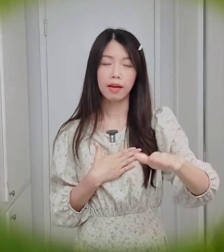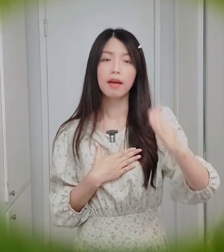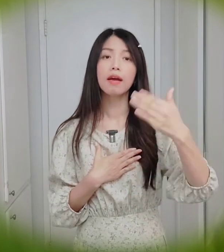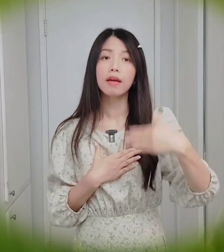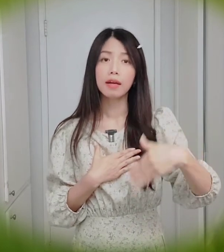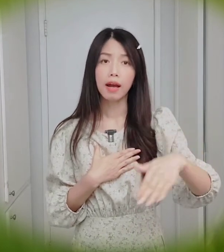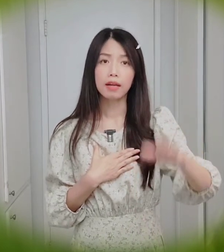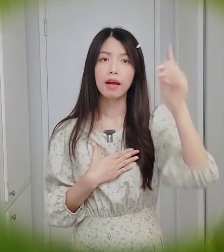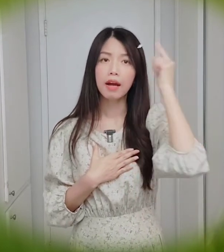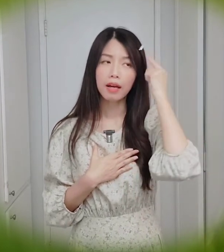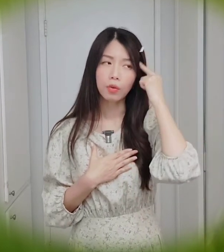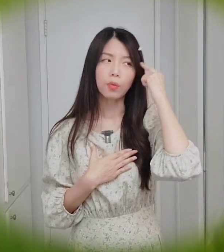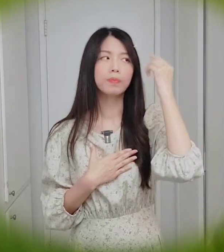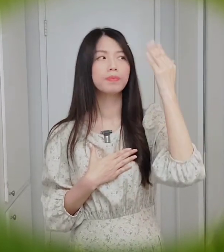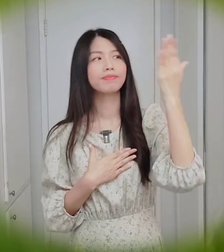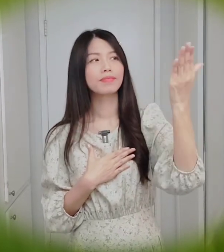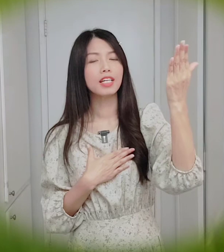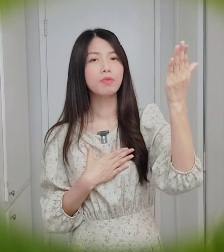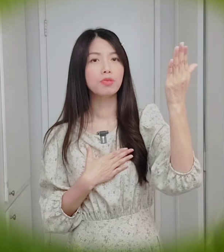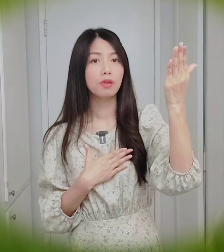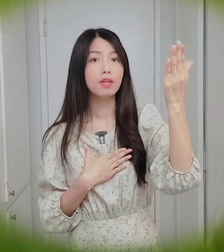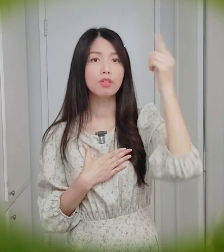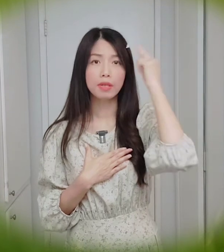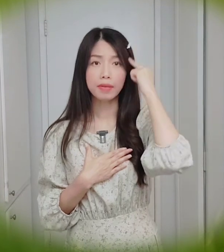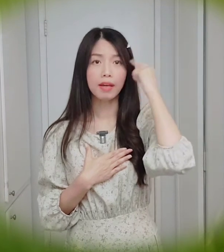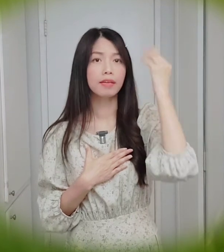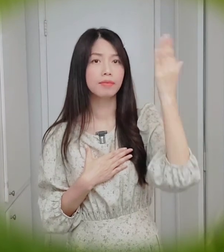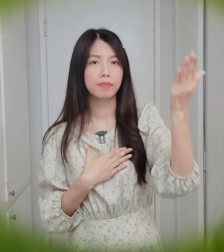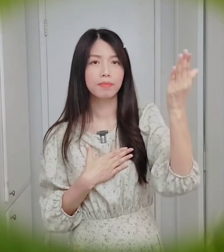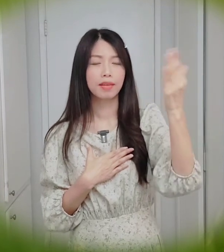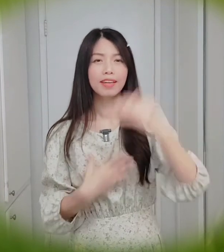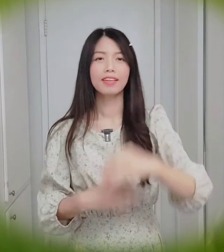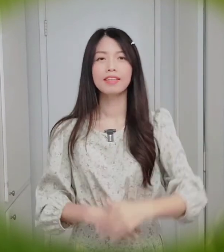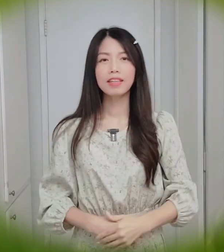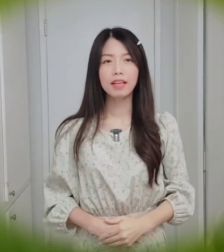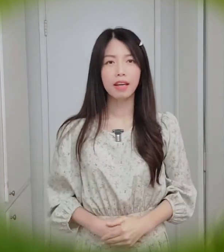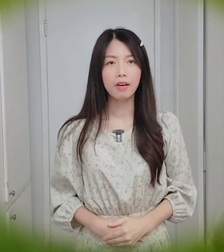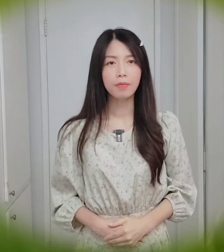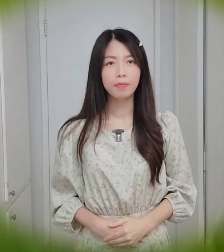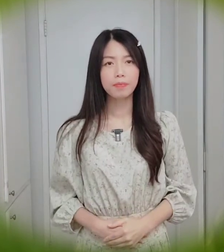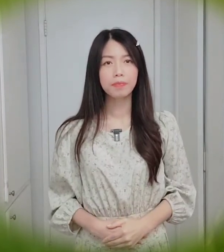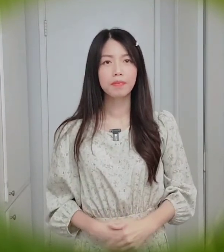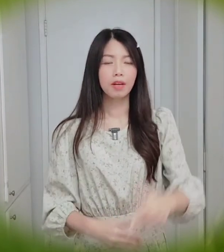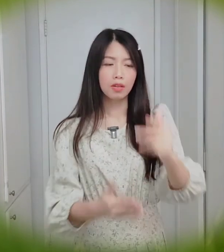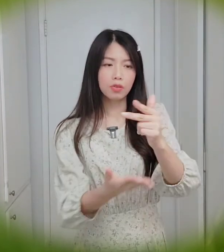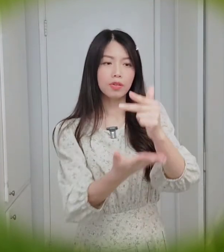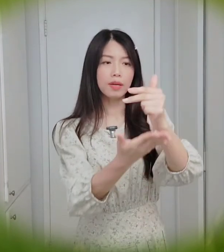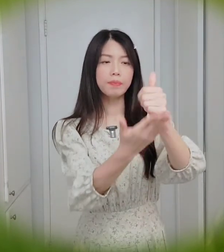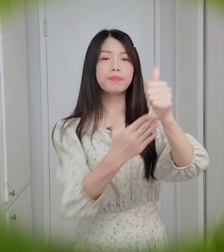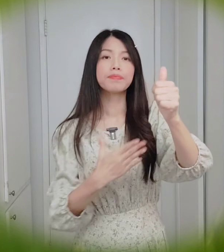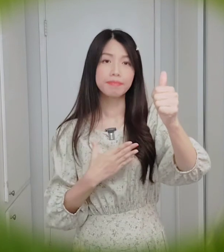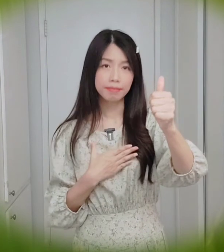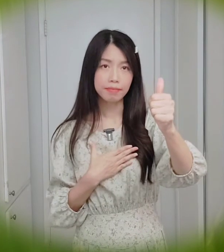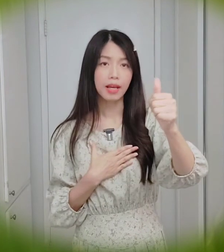가다. 갈까요? 질문 수어를 해주시면 됩니다. 다시 해드릴게요.